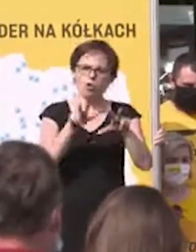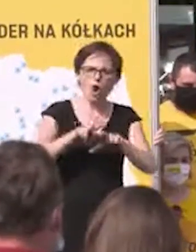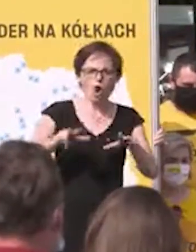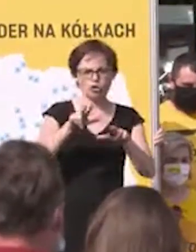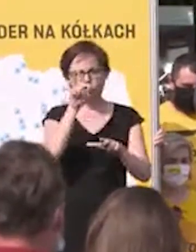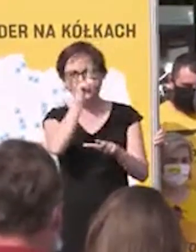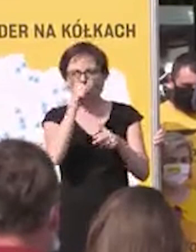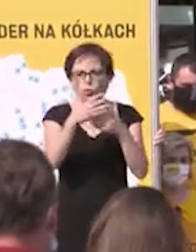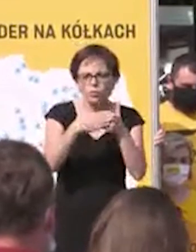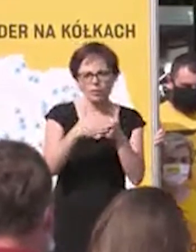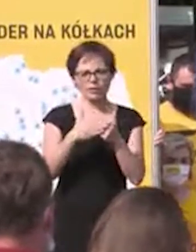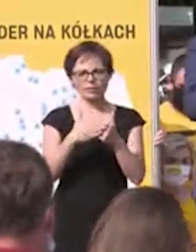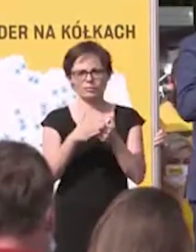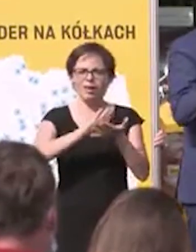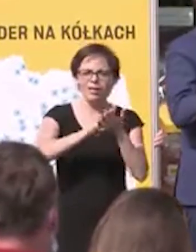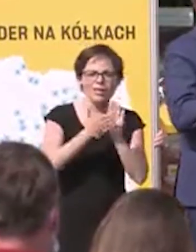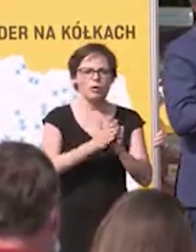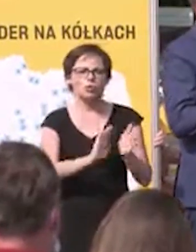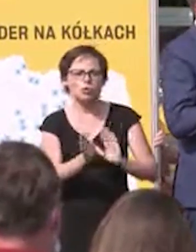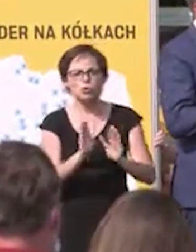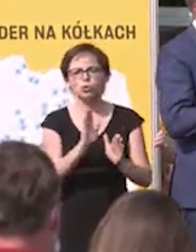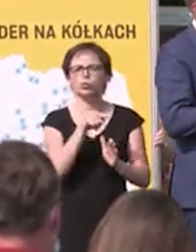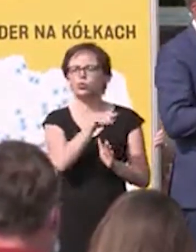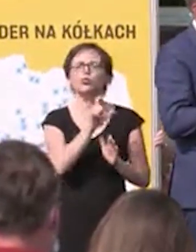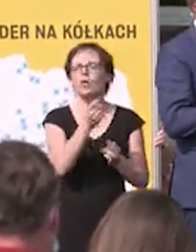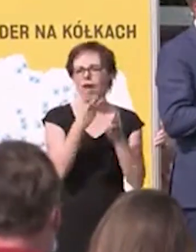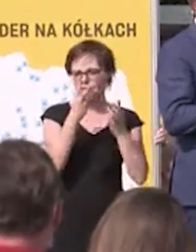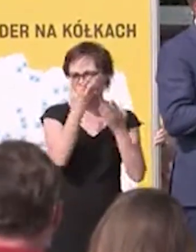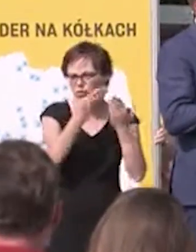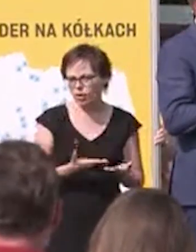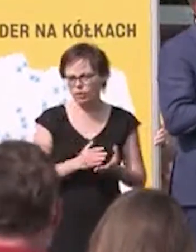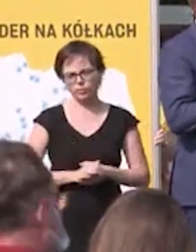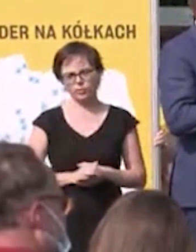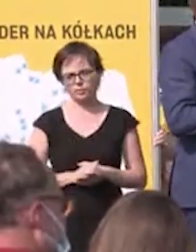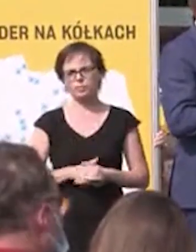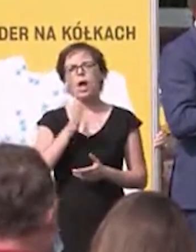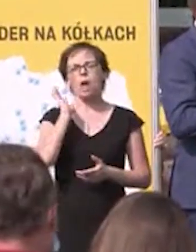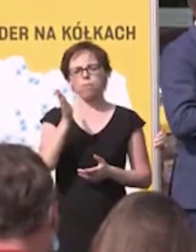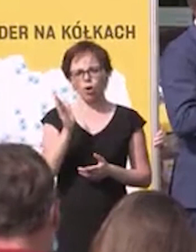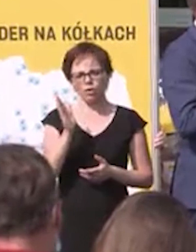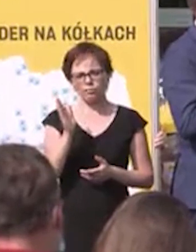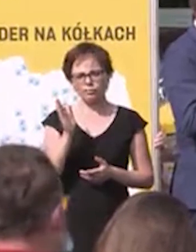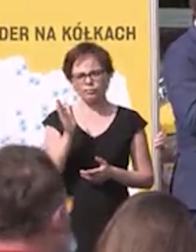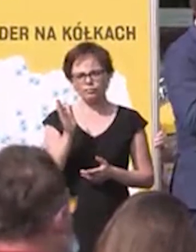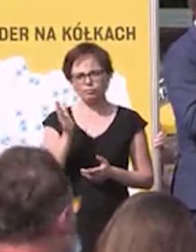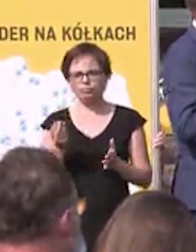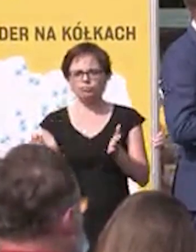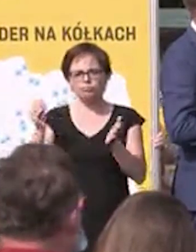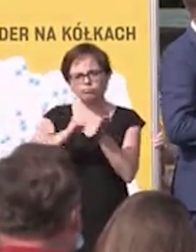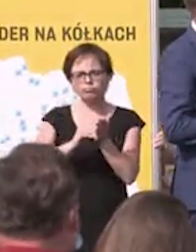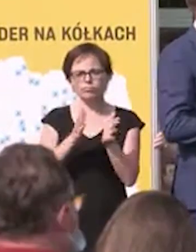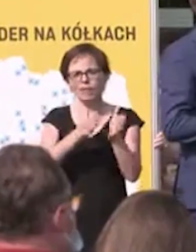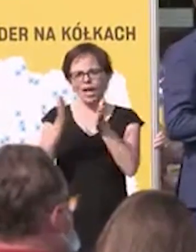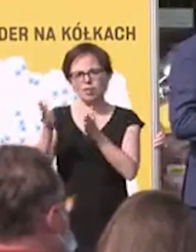ludzie, którzy zaczynają troszczyć się o to, co dla nich najważniejsze. A później dołączyli do